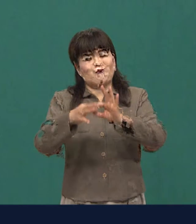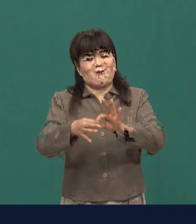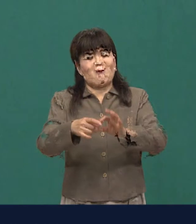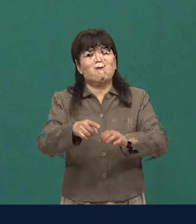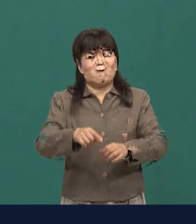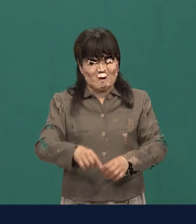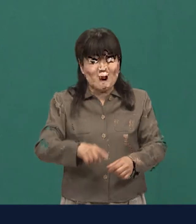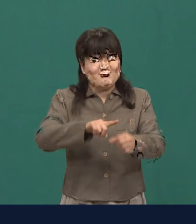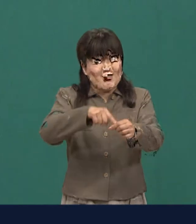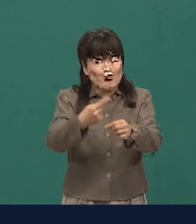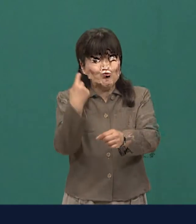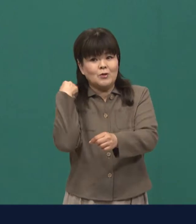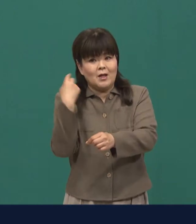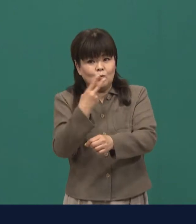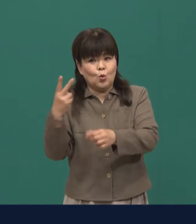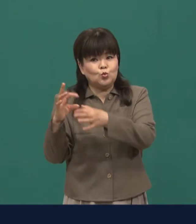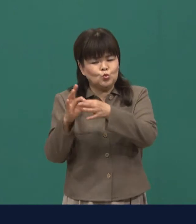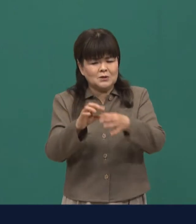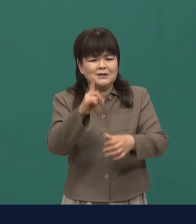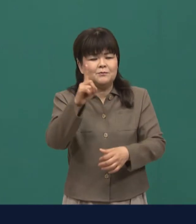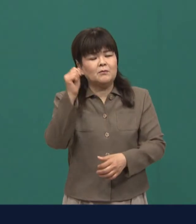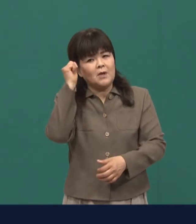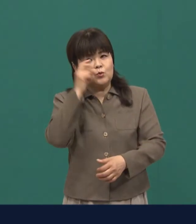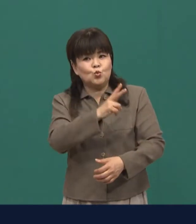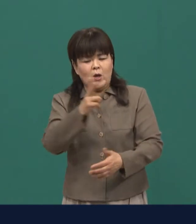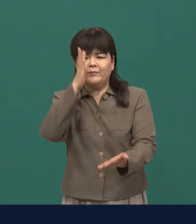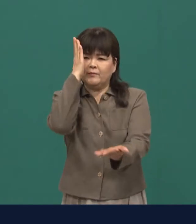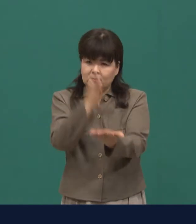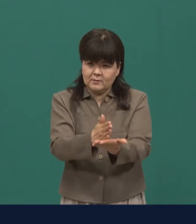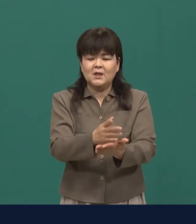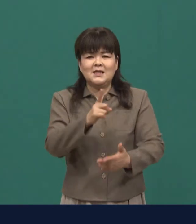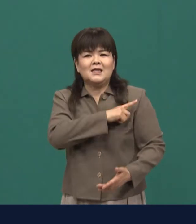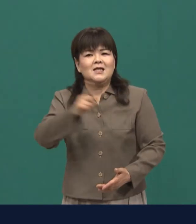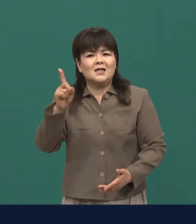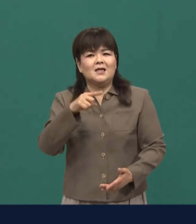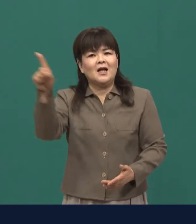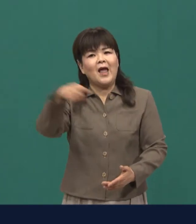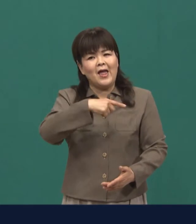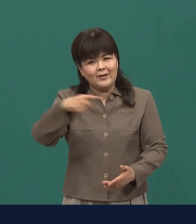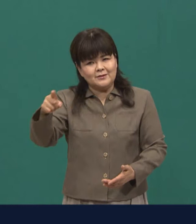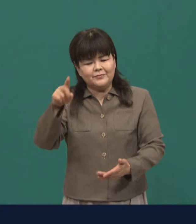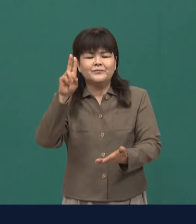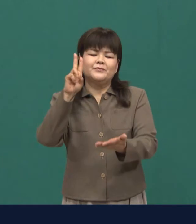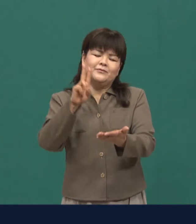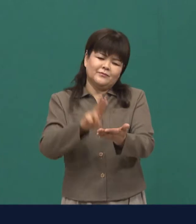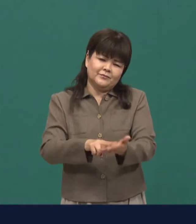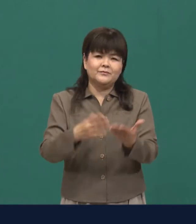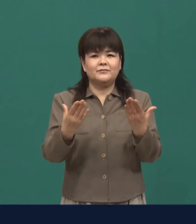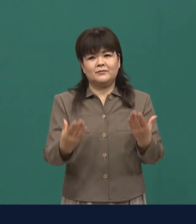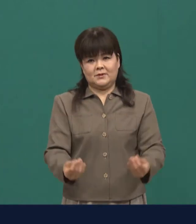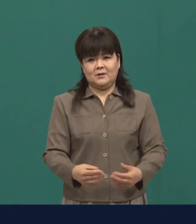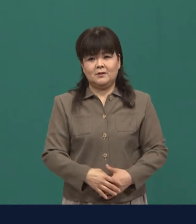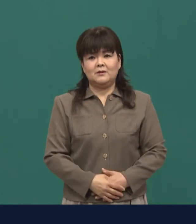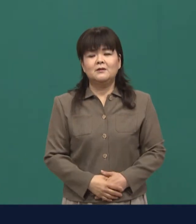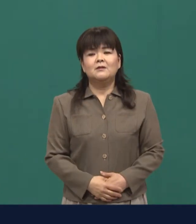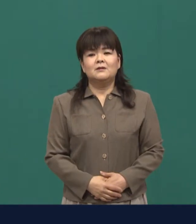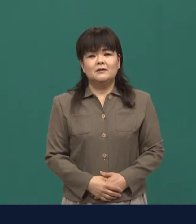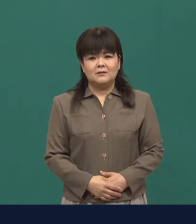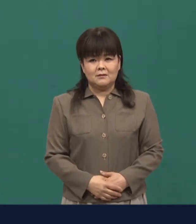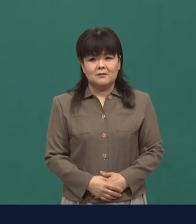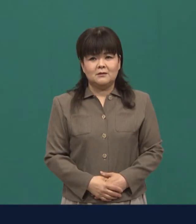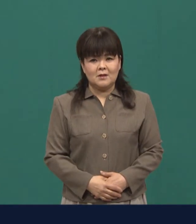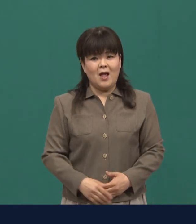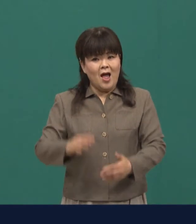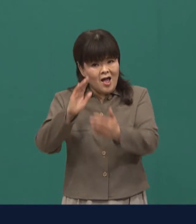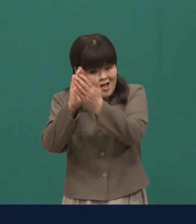授業について、昨年度に続き1泊2日ではなく日帰りでの航海にすると発表しました。